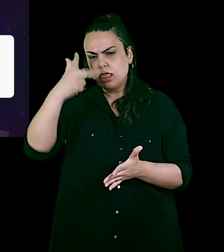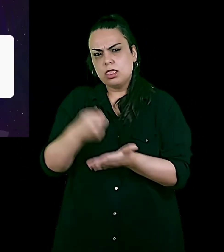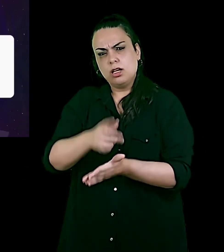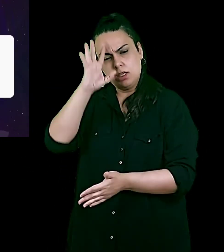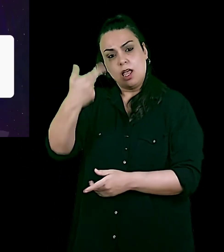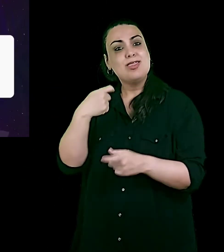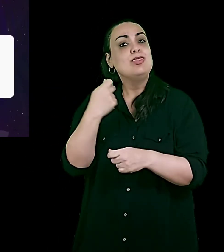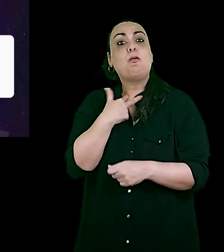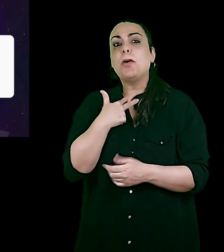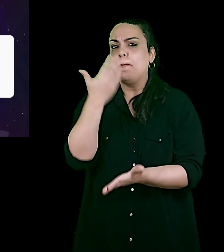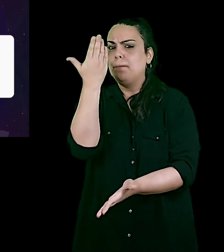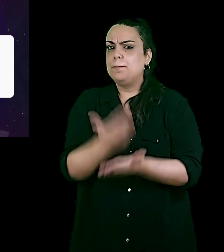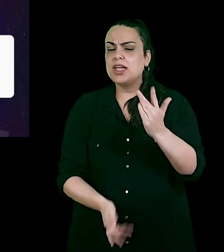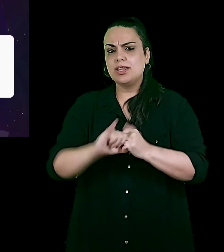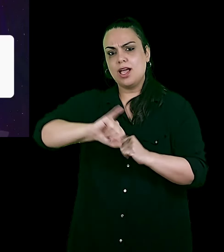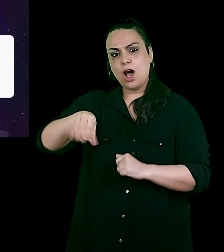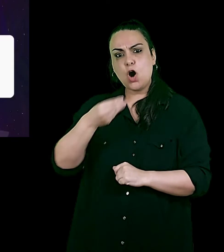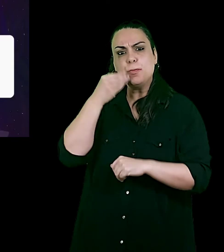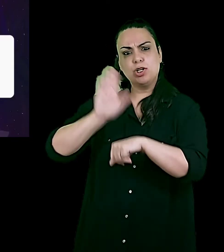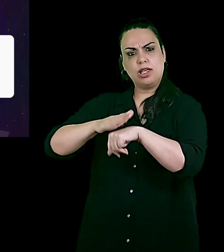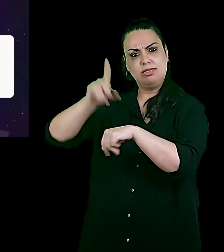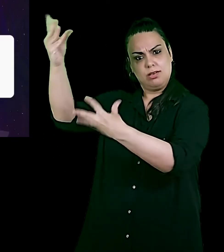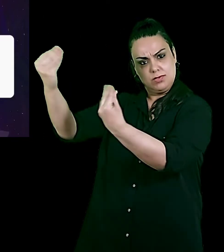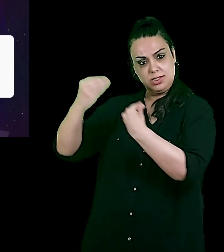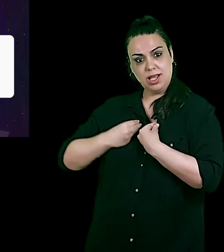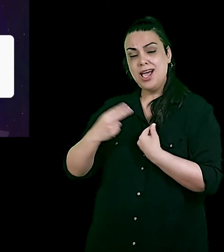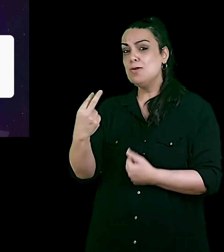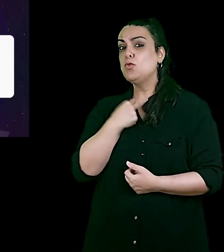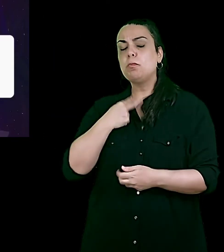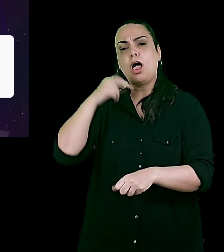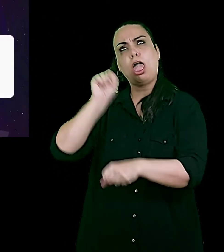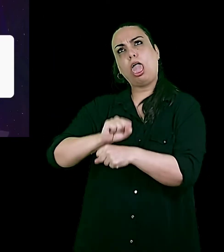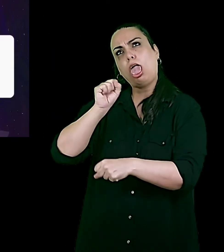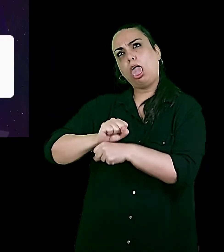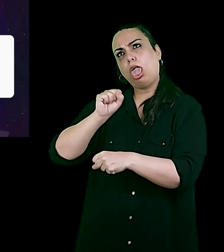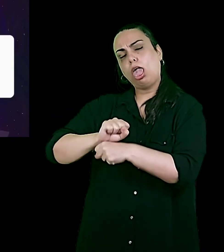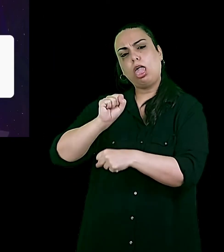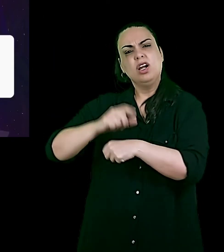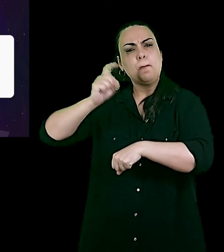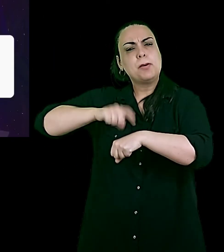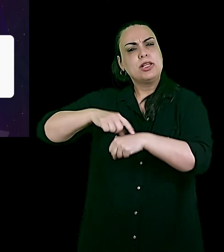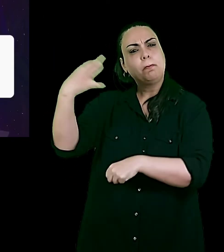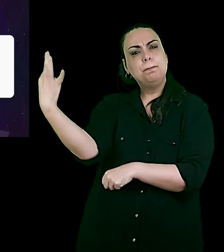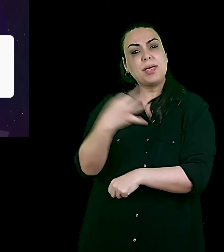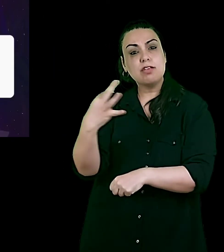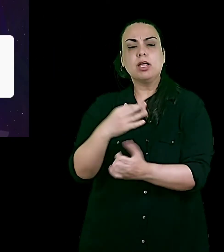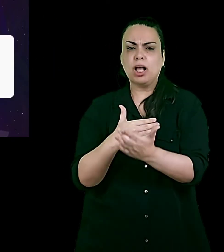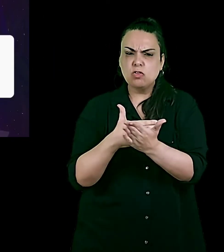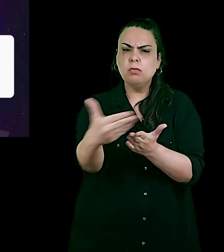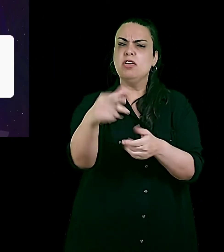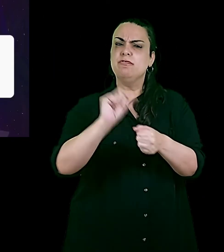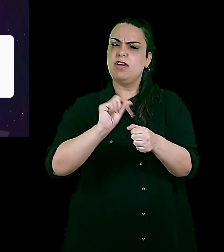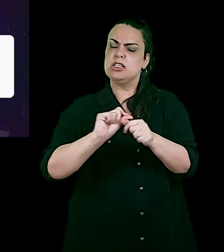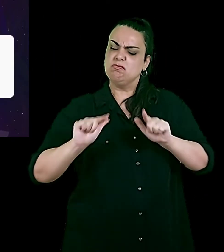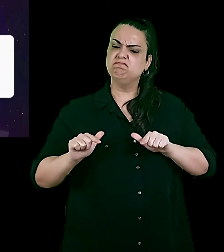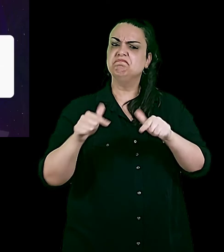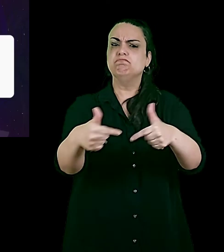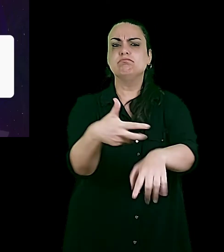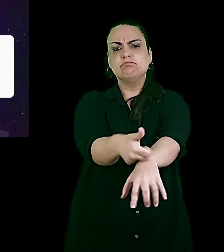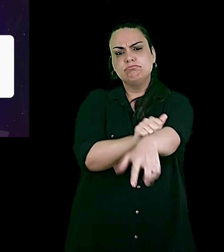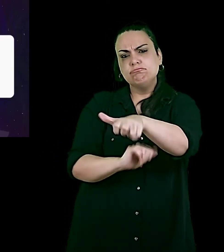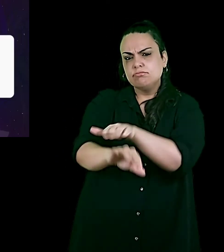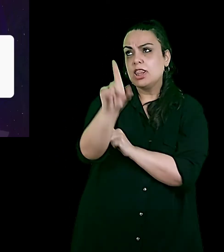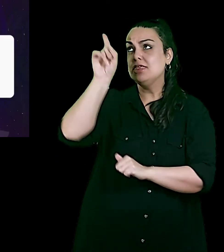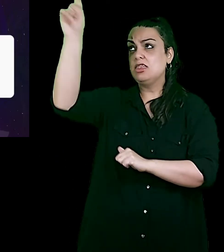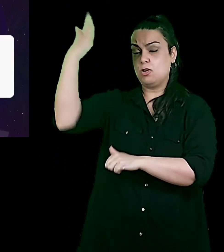Não podemos perder as oportunidades que Deus nos dá. Eu não posso ficar esperando o momento perfeito para começar a fazer aquilo a qual